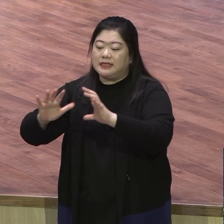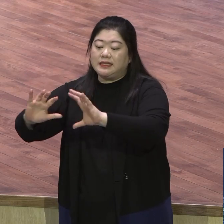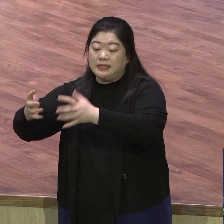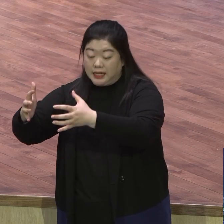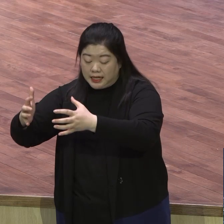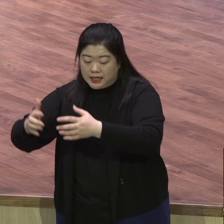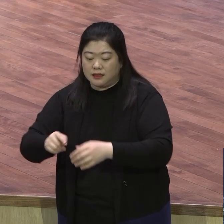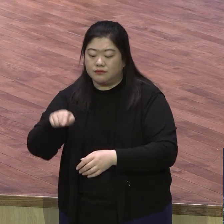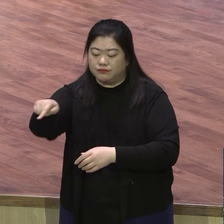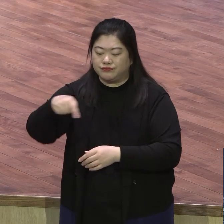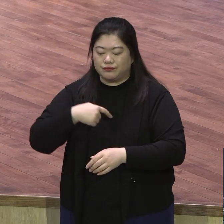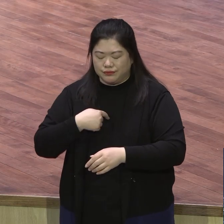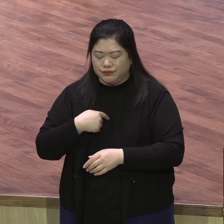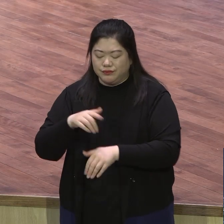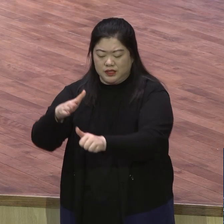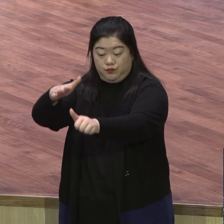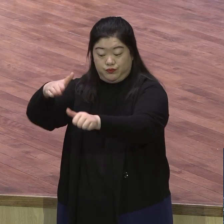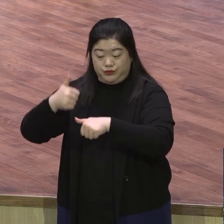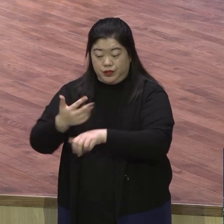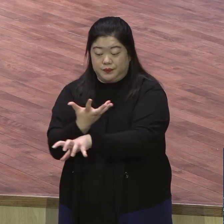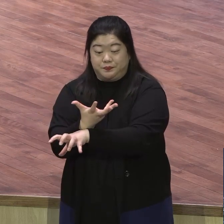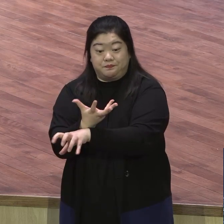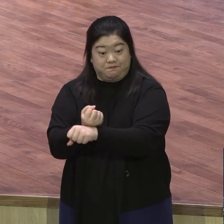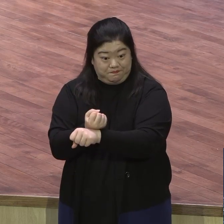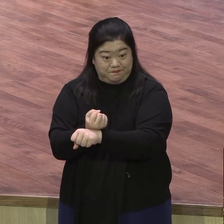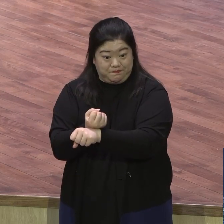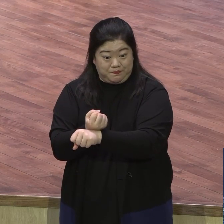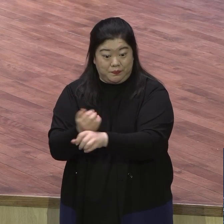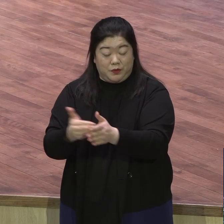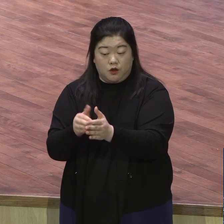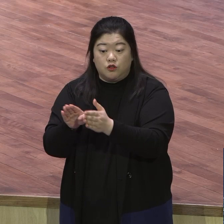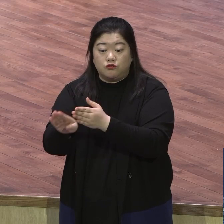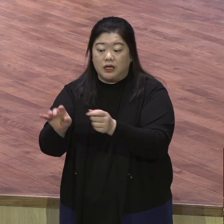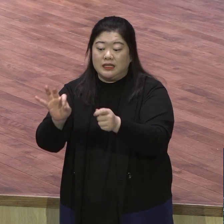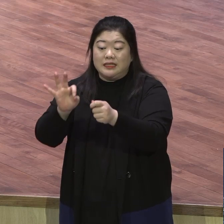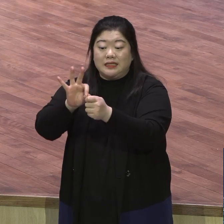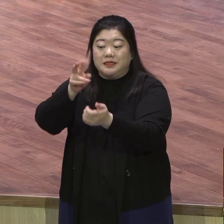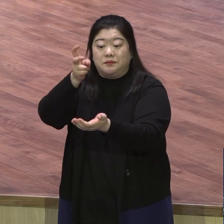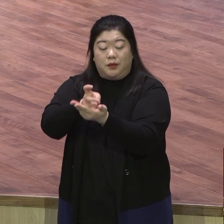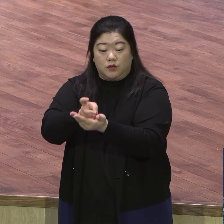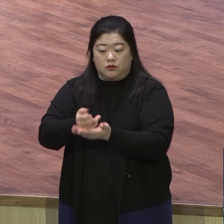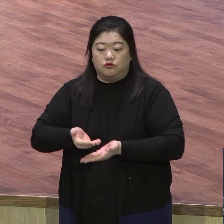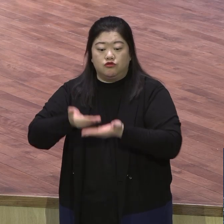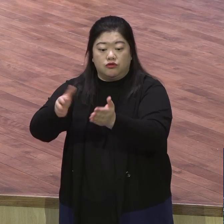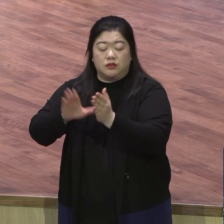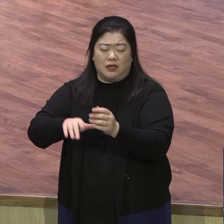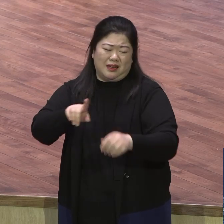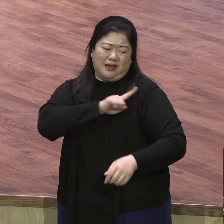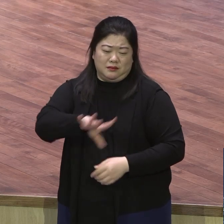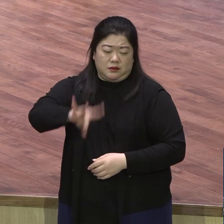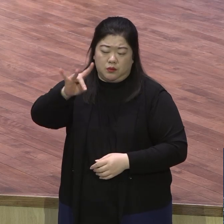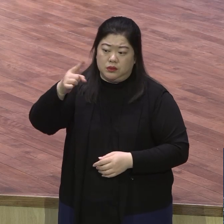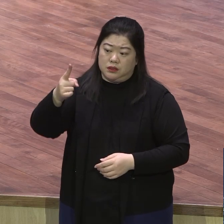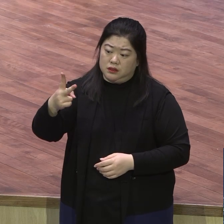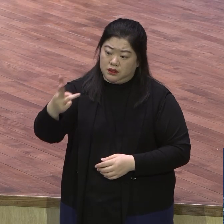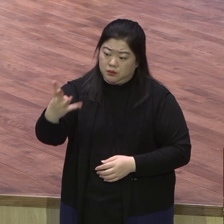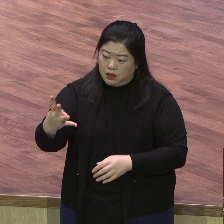은약체계를 매집하듯이 가장 중요하게 말씀하신 부분이 바로 예배예요.